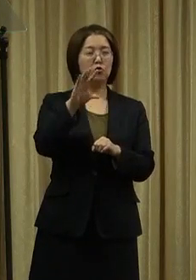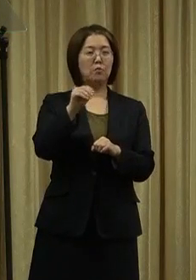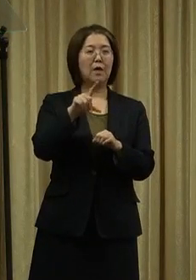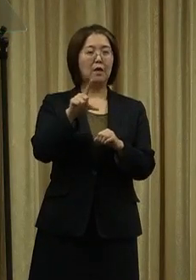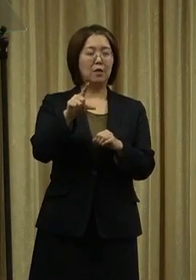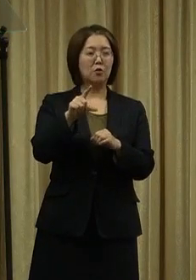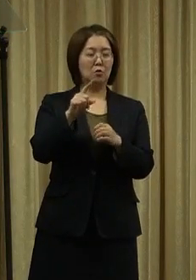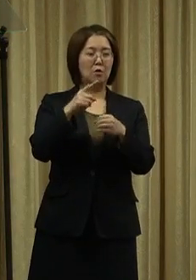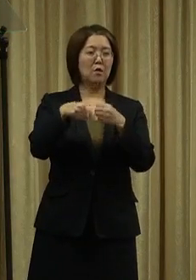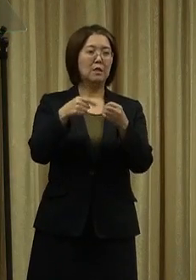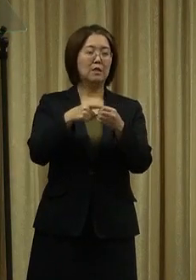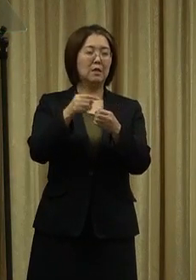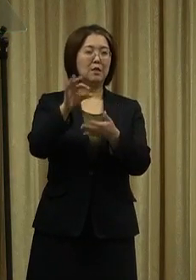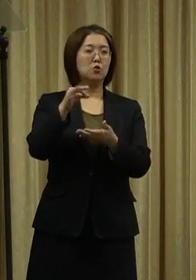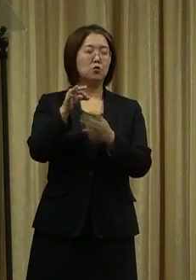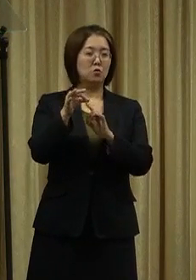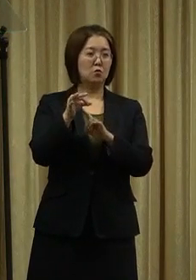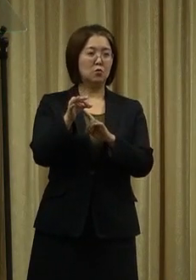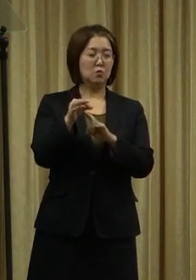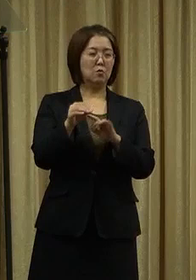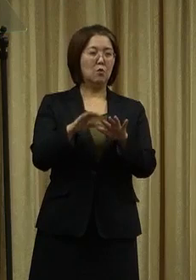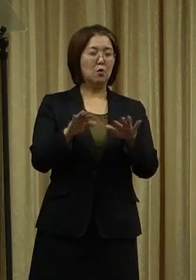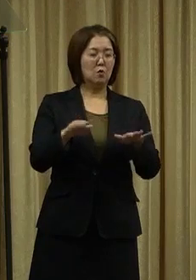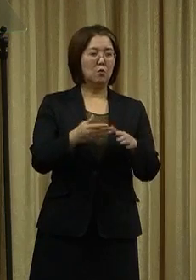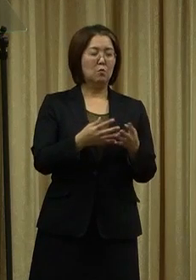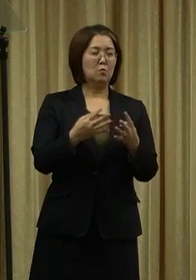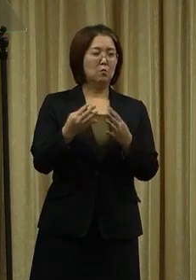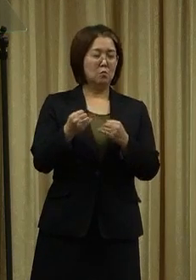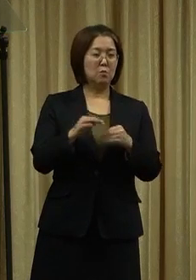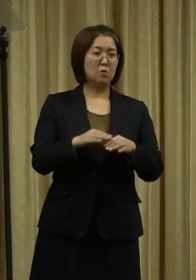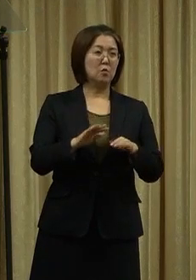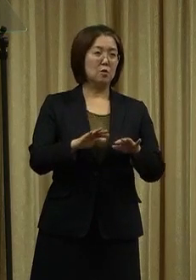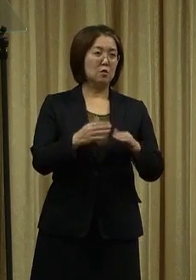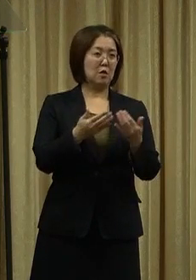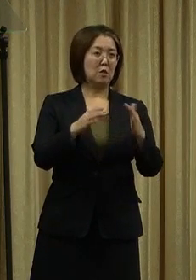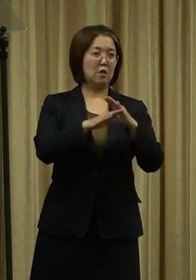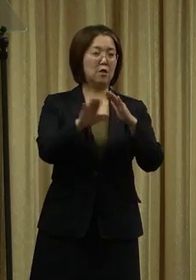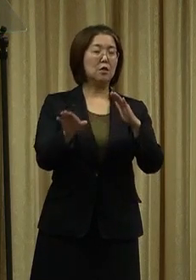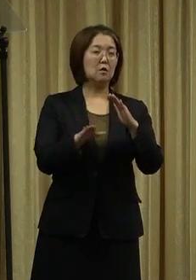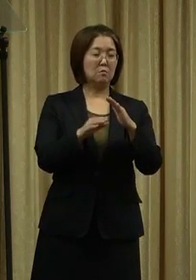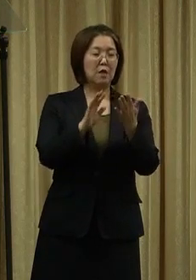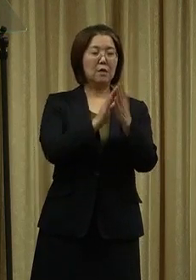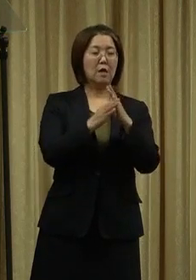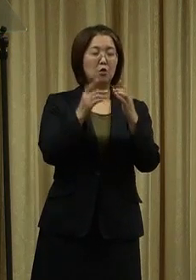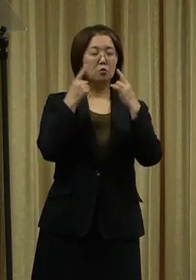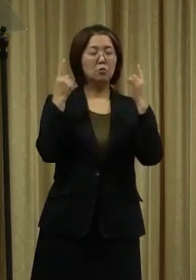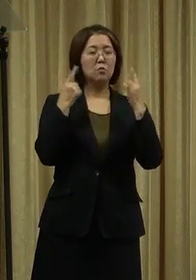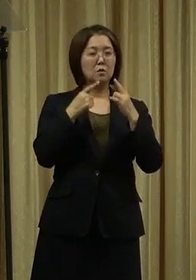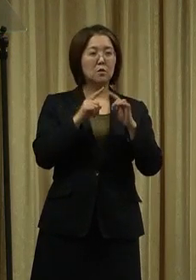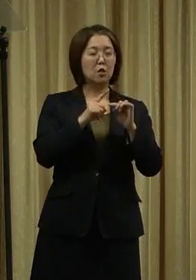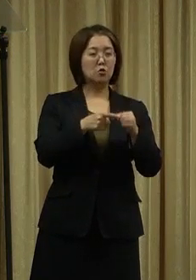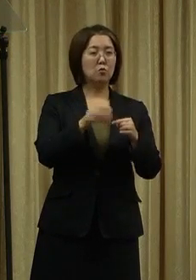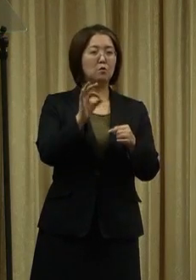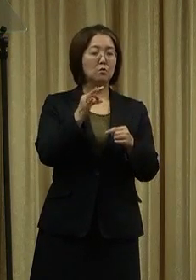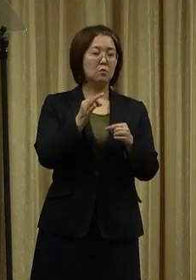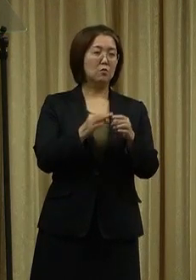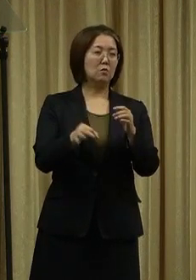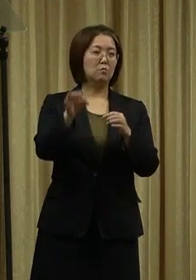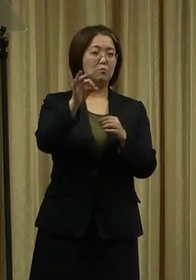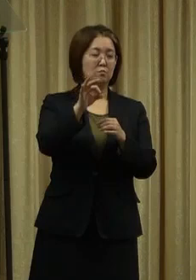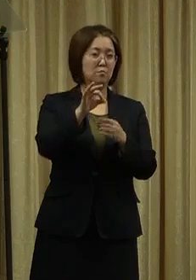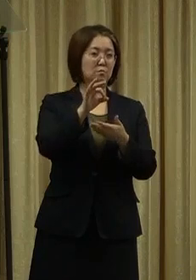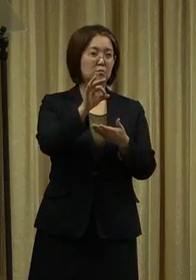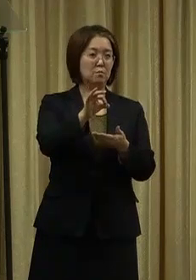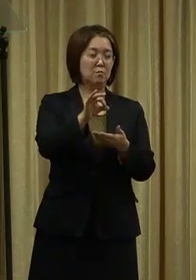未満の多子世帯と一人親世帯に対し県独自に授業料入学料を上乗せ支援し